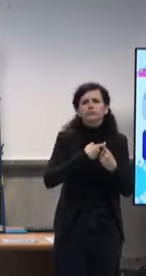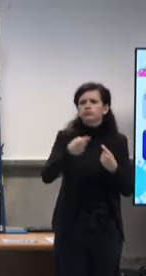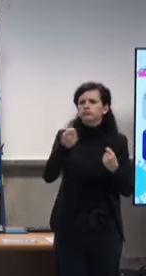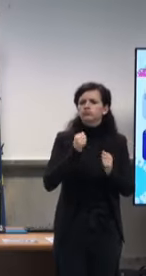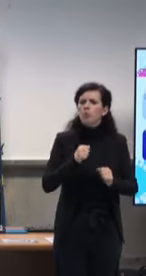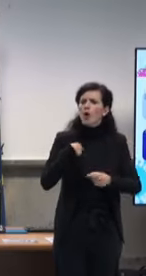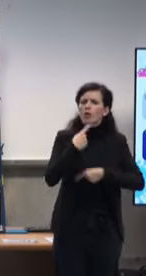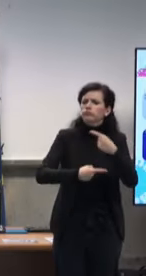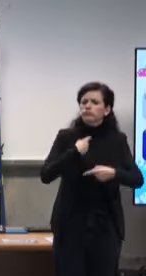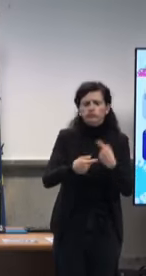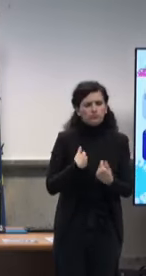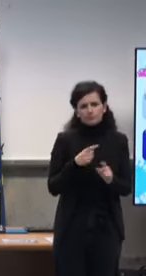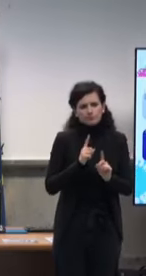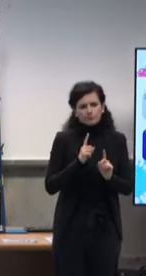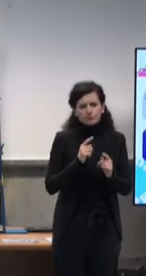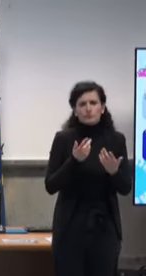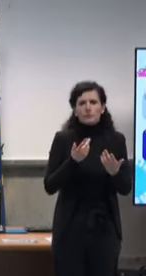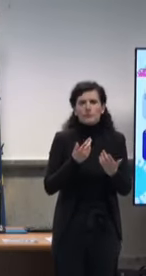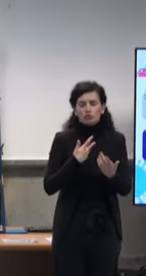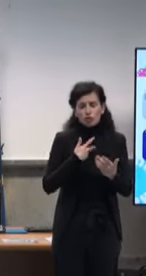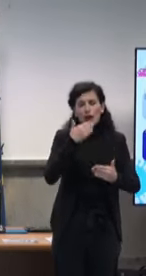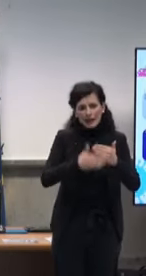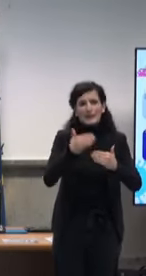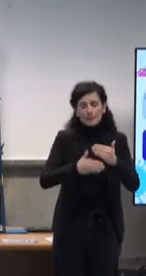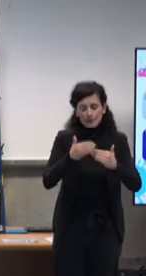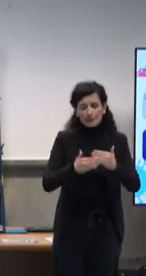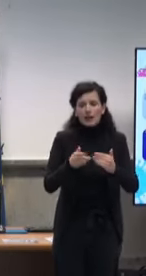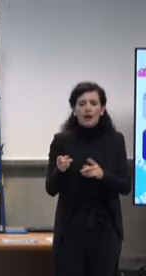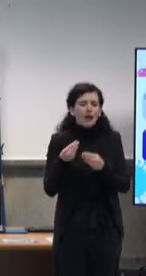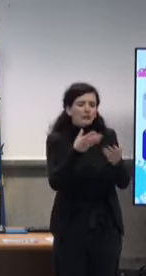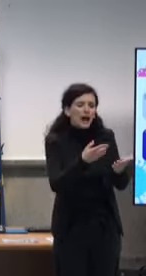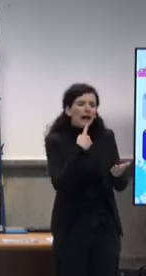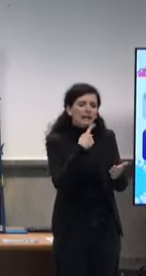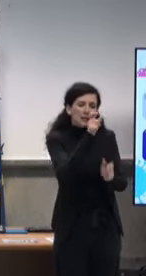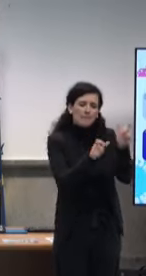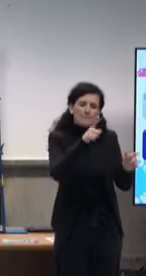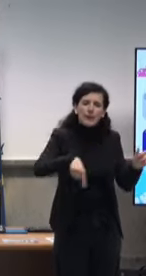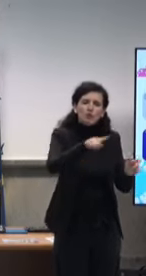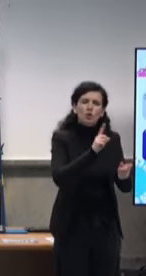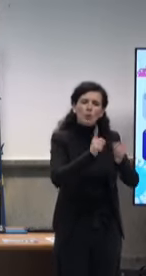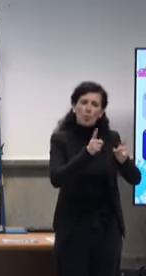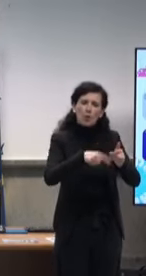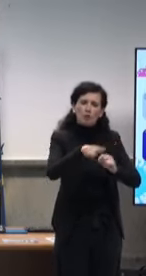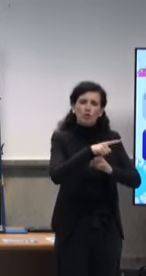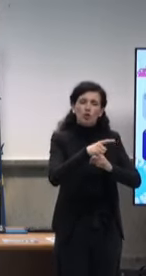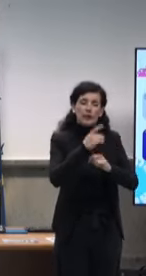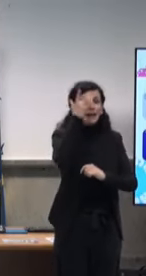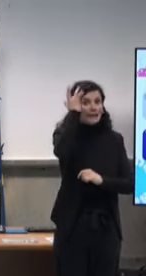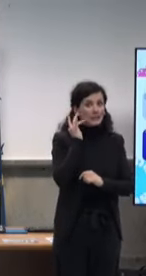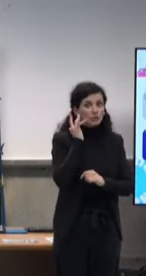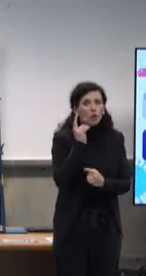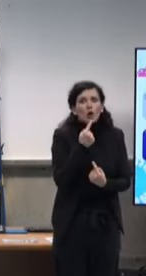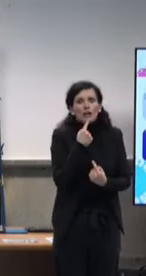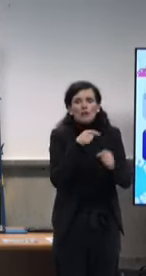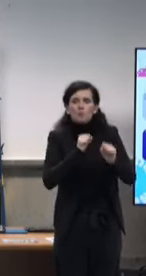proposti e raccomandati alla popolazione più a rischio sostanzialmente quella che aveva maggiore probabilità di essere positiva